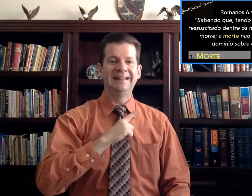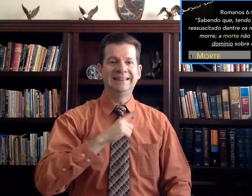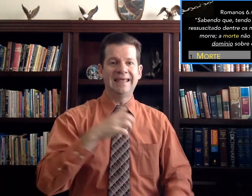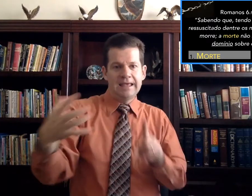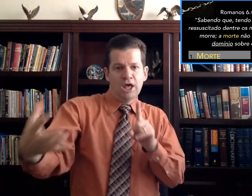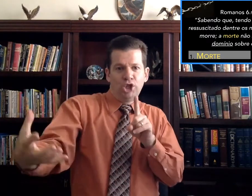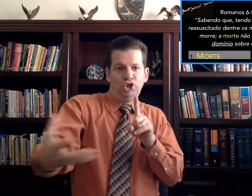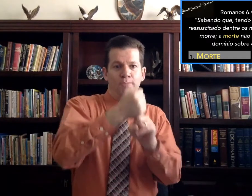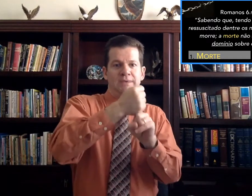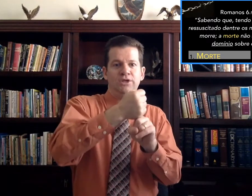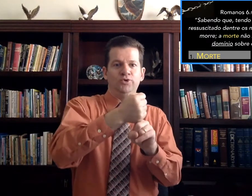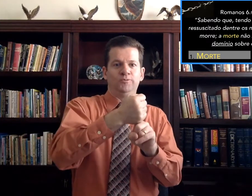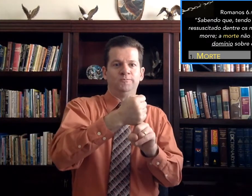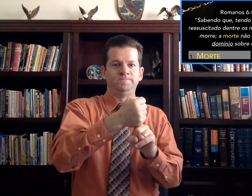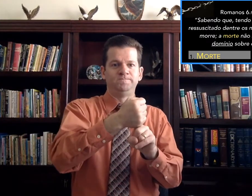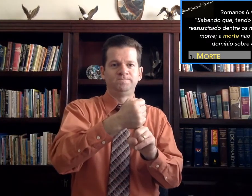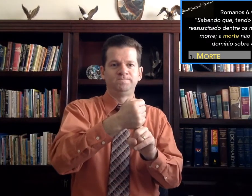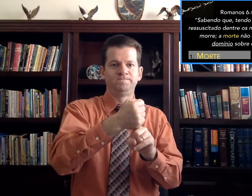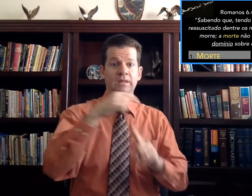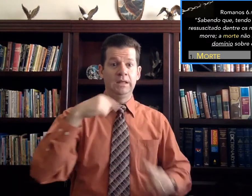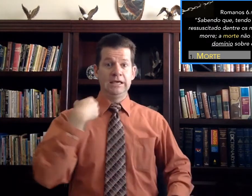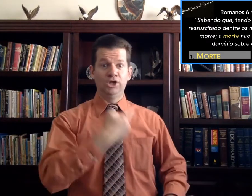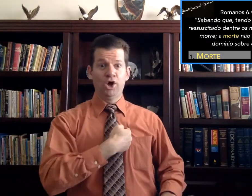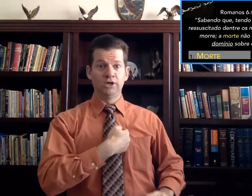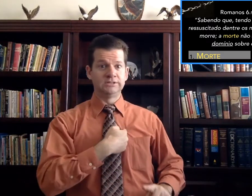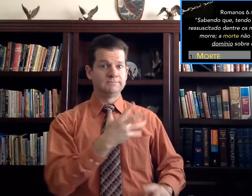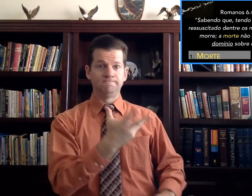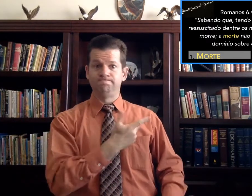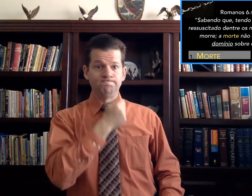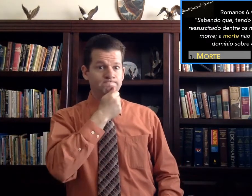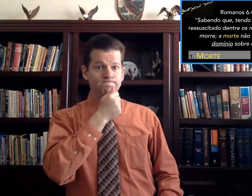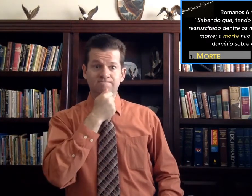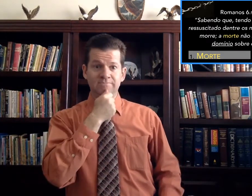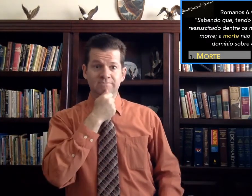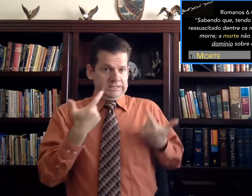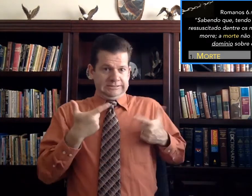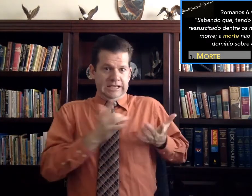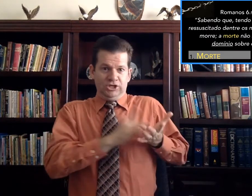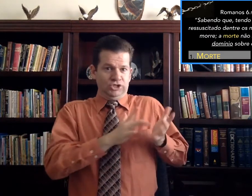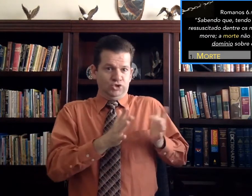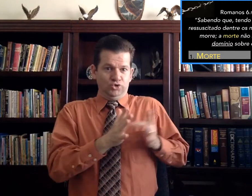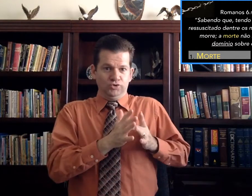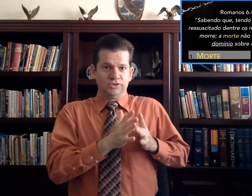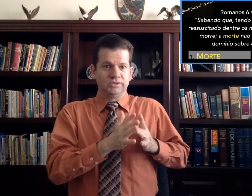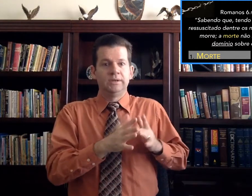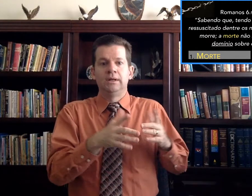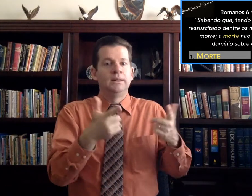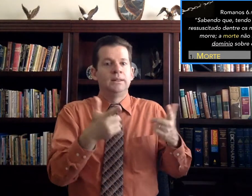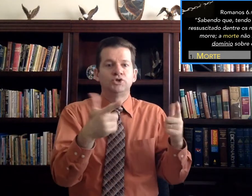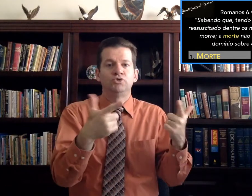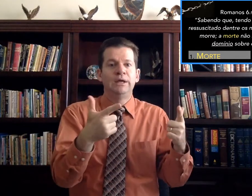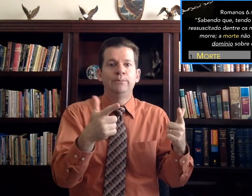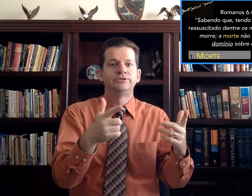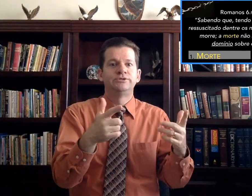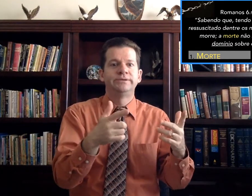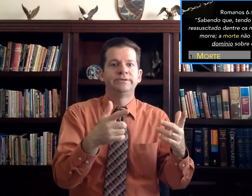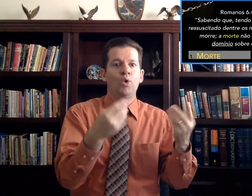tem domínio. E nós, sem Jesus, nós não temos